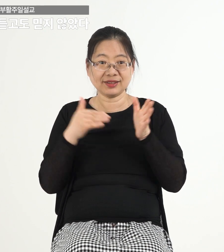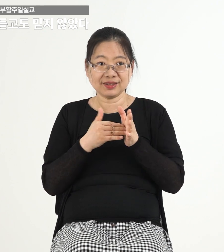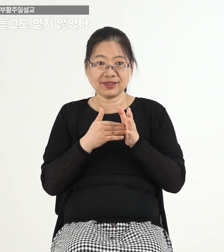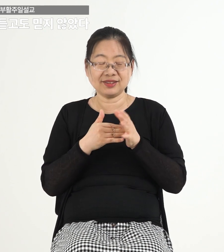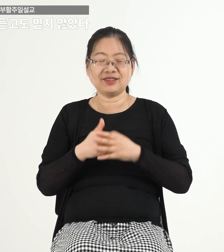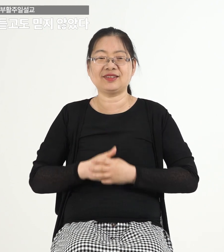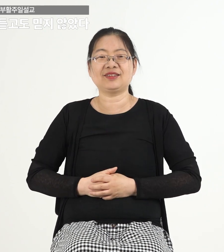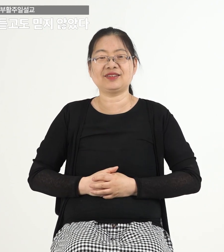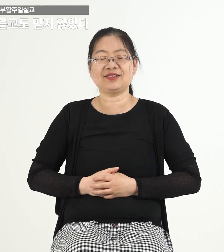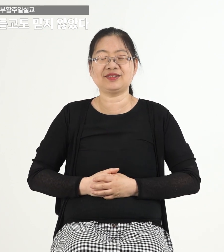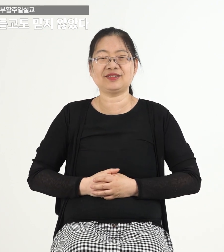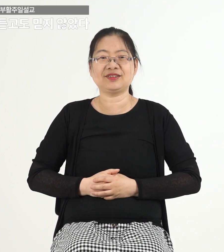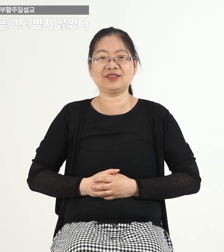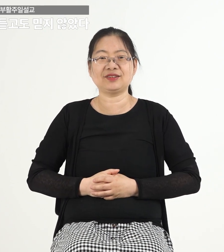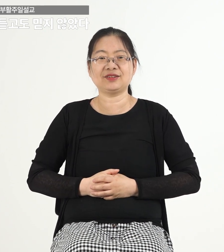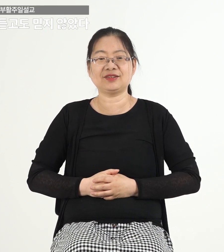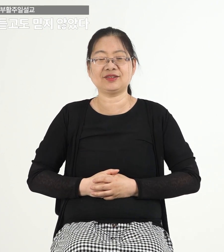확인했잖아요.